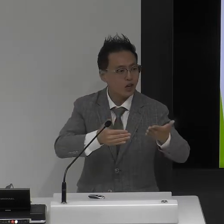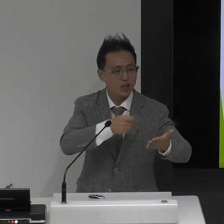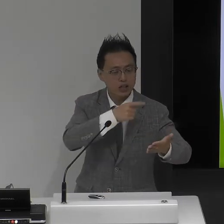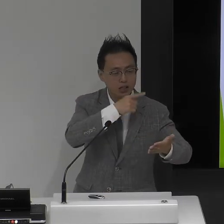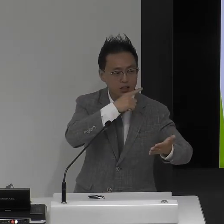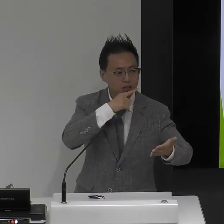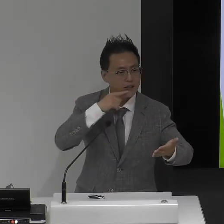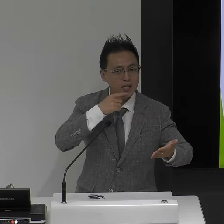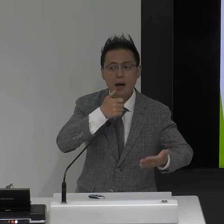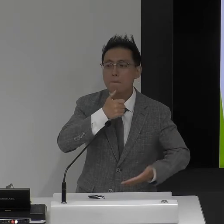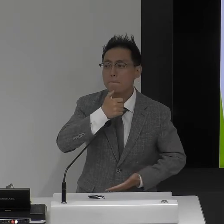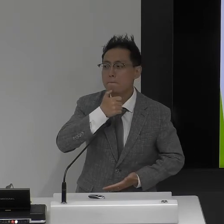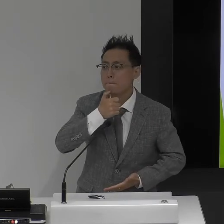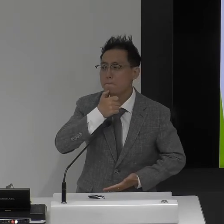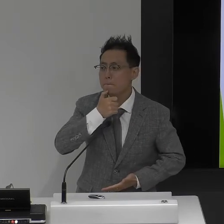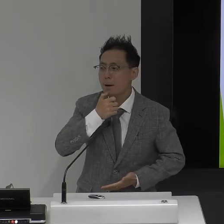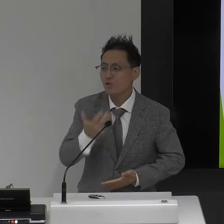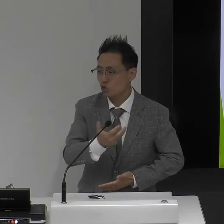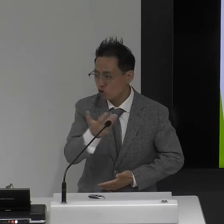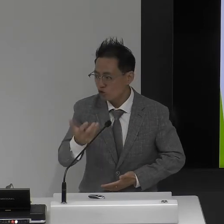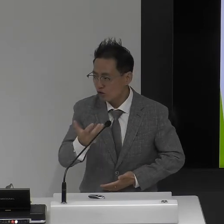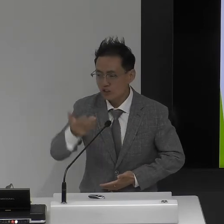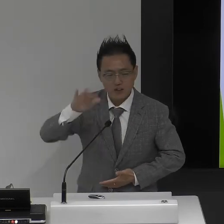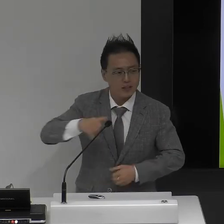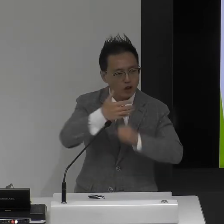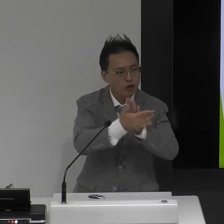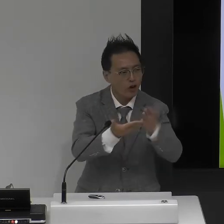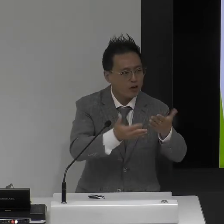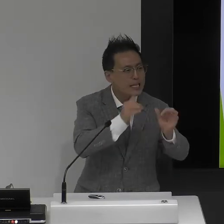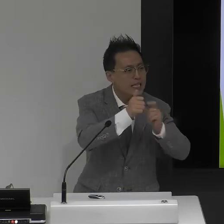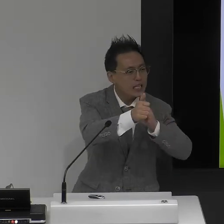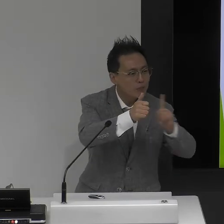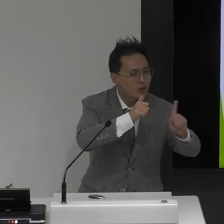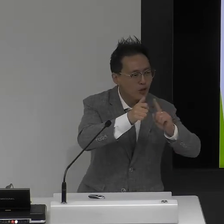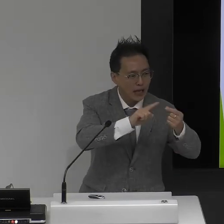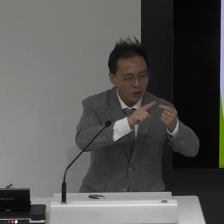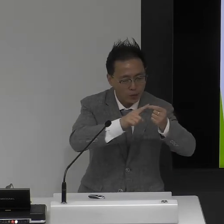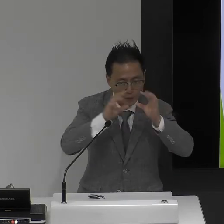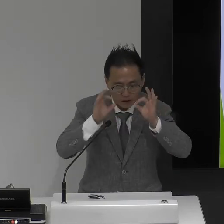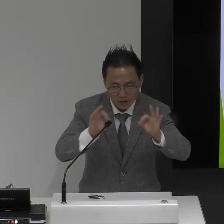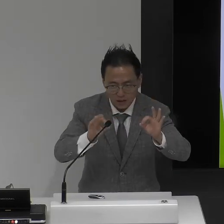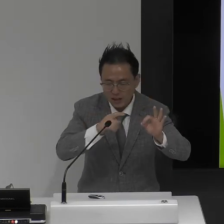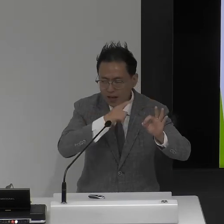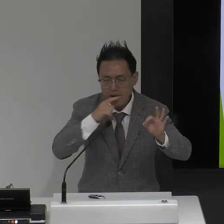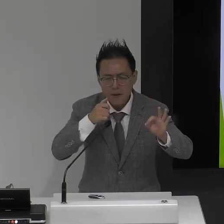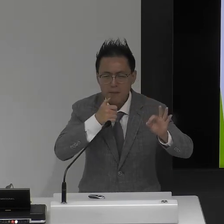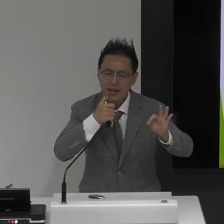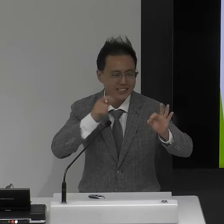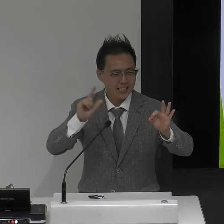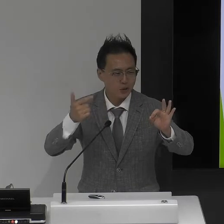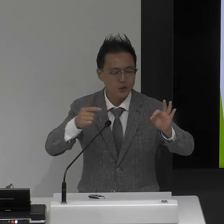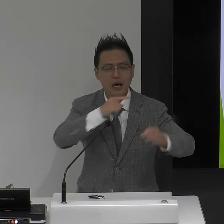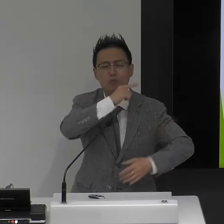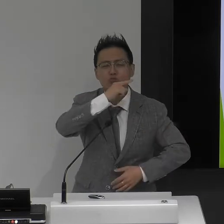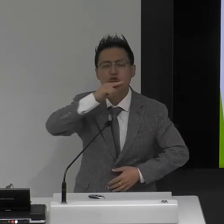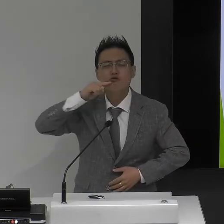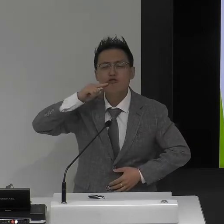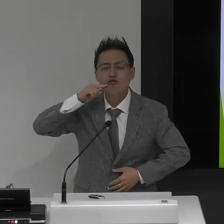성경에는 팥죽. 그런데 성경 히브리어 단어 보면은 팥이 아니고 그냥